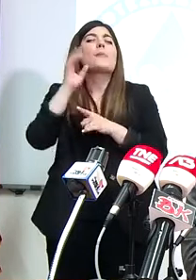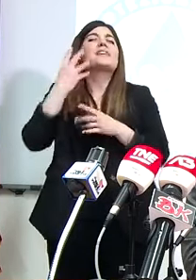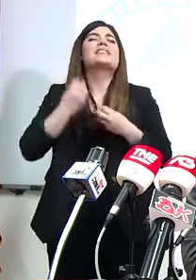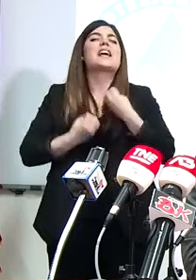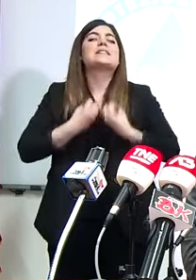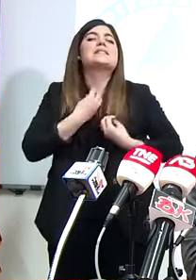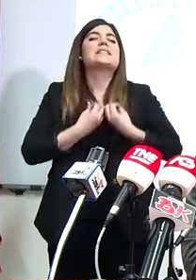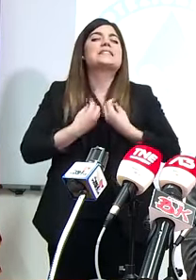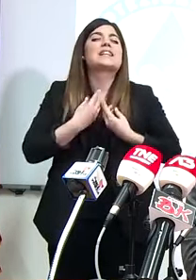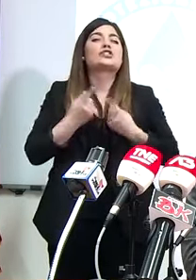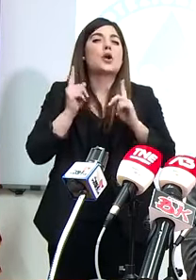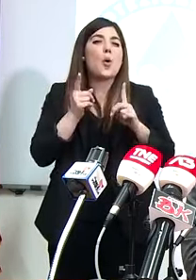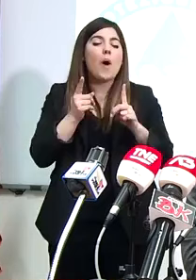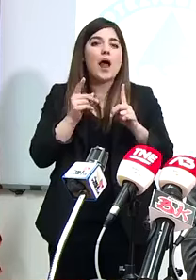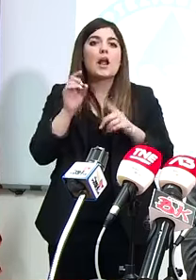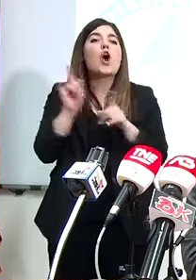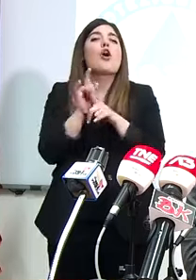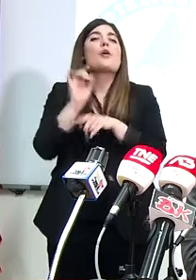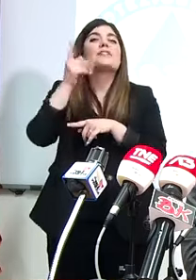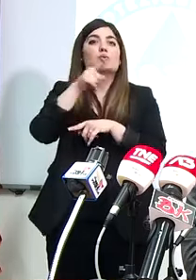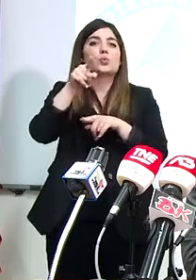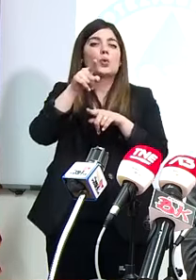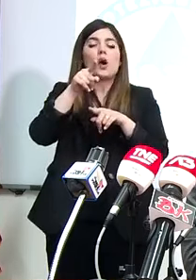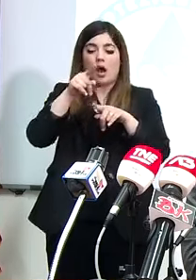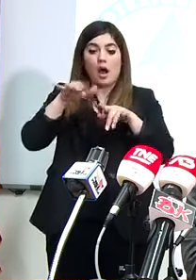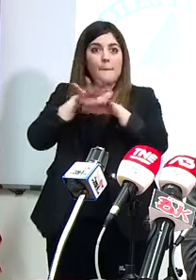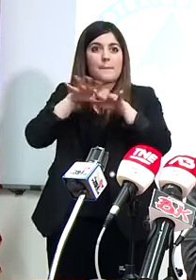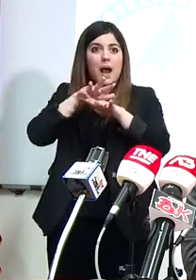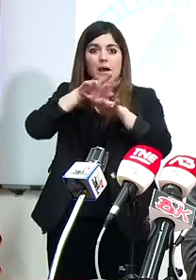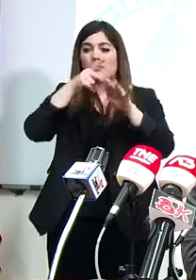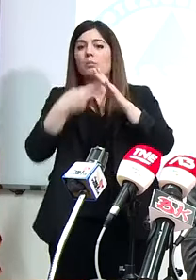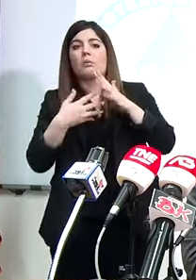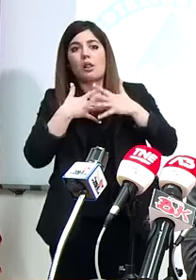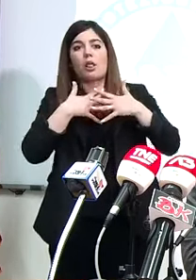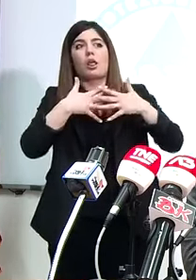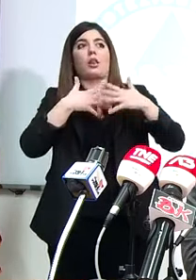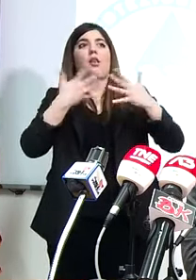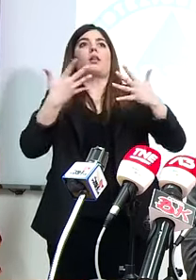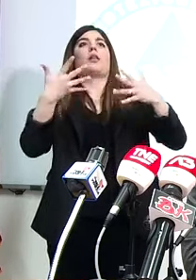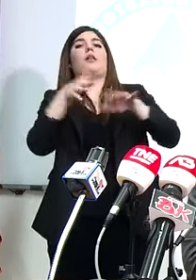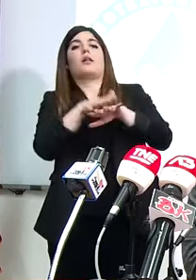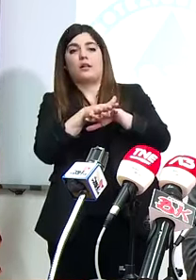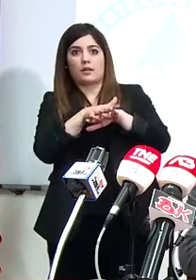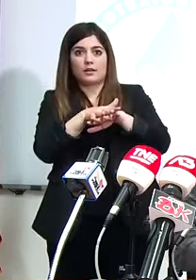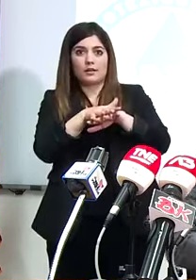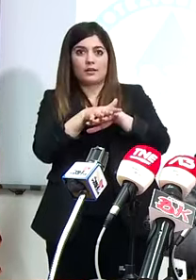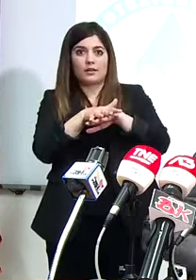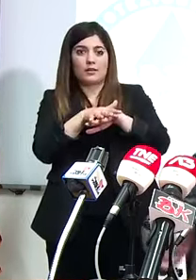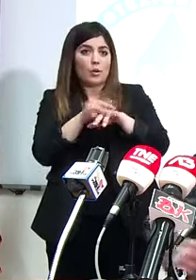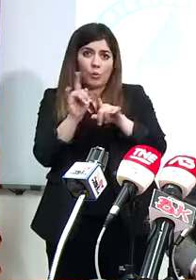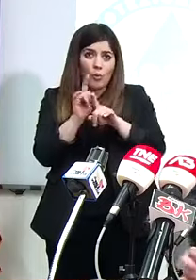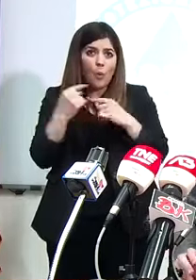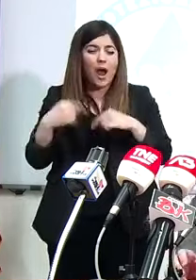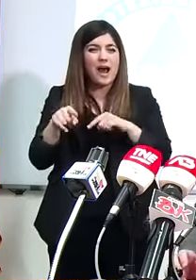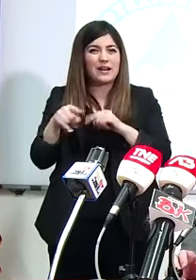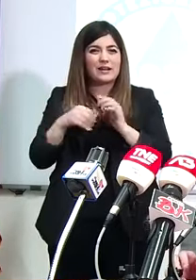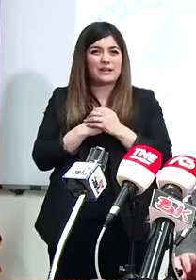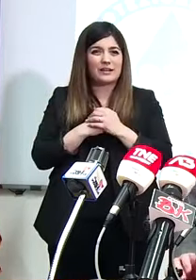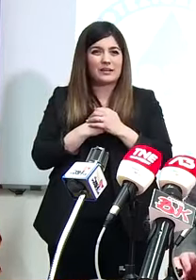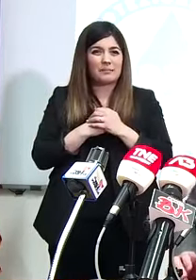mai avremmo pensato di dover programmare più del raddoppio delle terapie intensive di una regione che storicamente ha sempre avuto